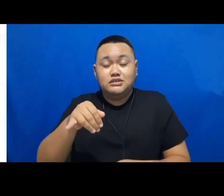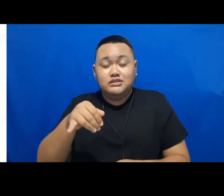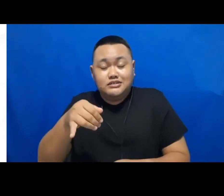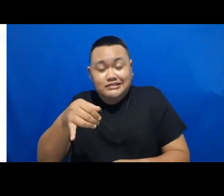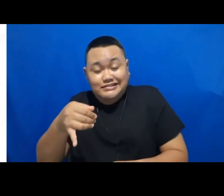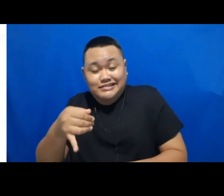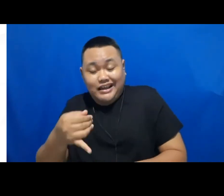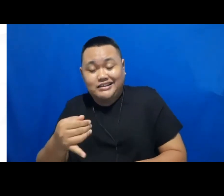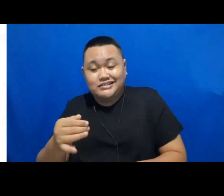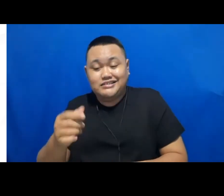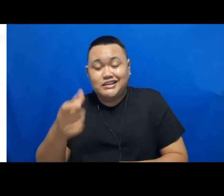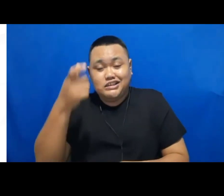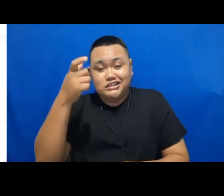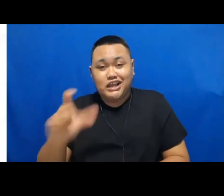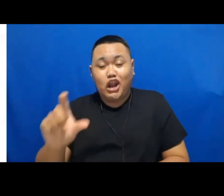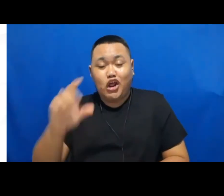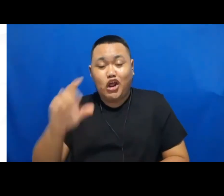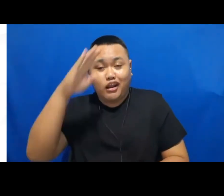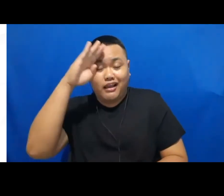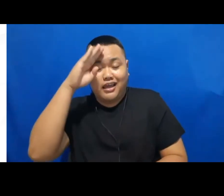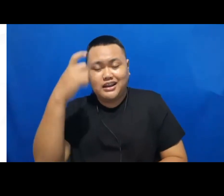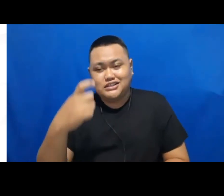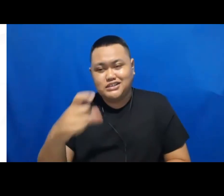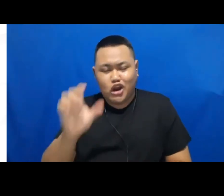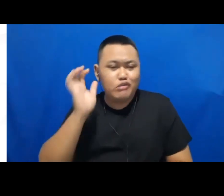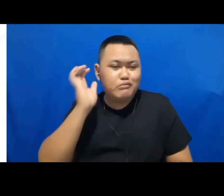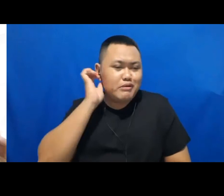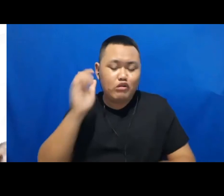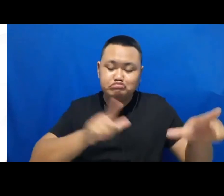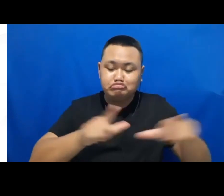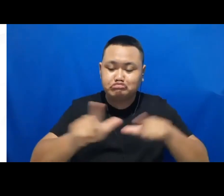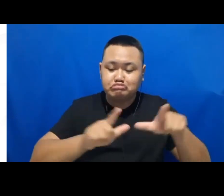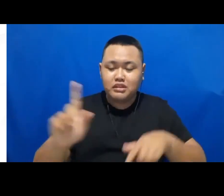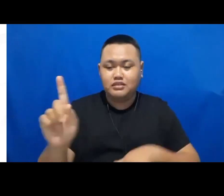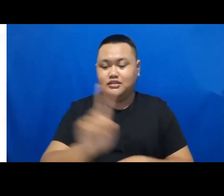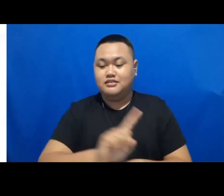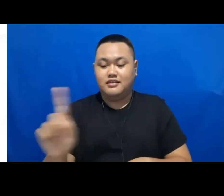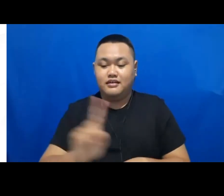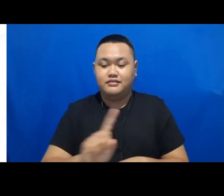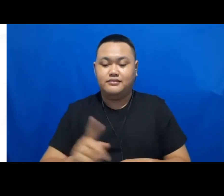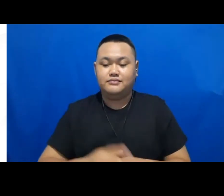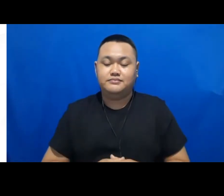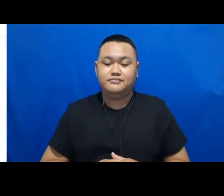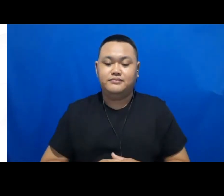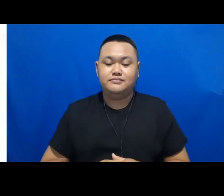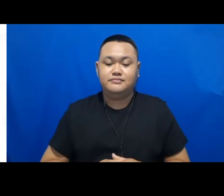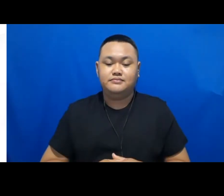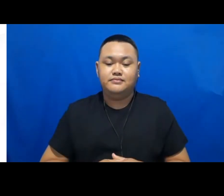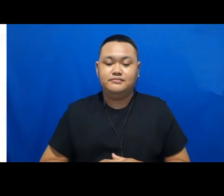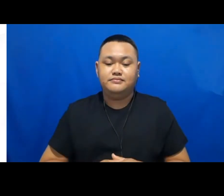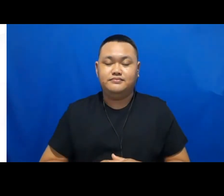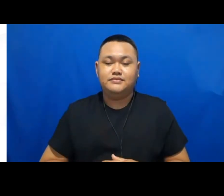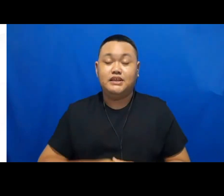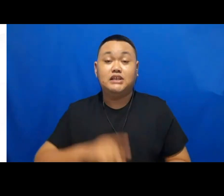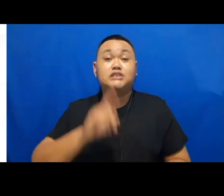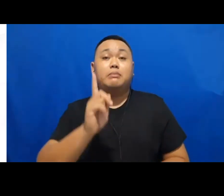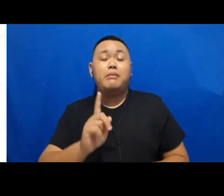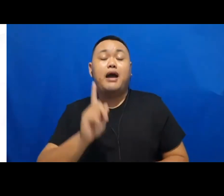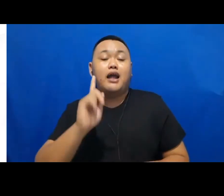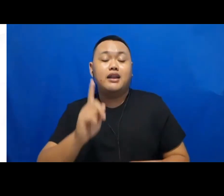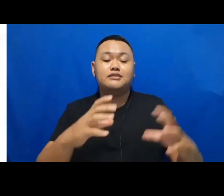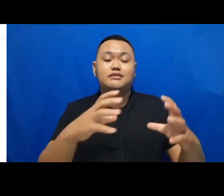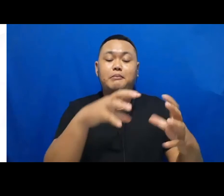Mas, yang isinya diantaranya kami semua tidak akan melakukan kekerasan terhadap anak-anak. Dan saya kira dari Save the